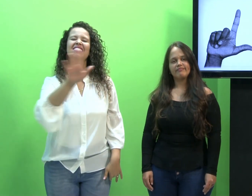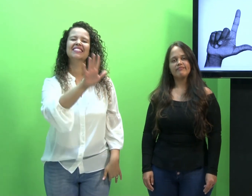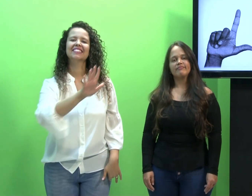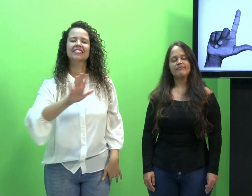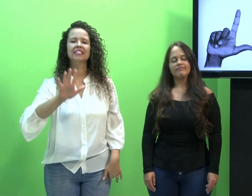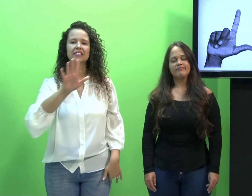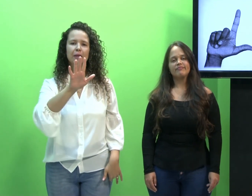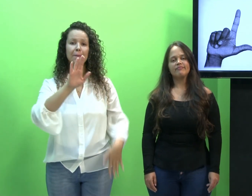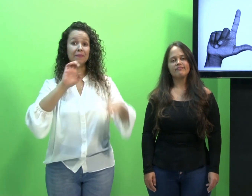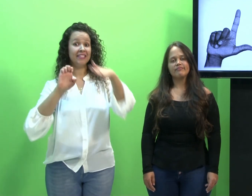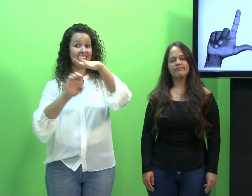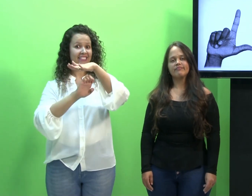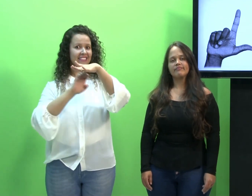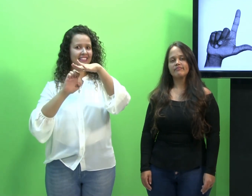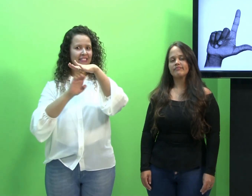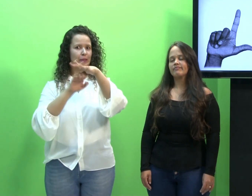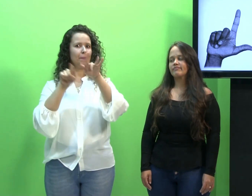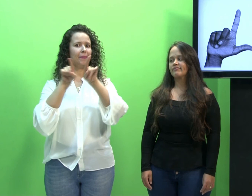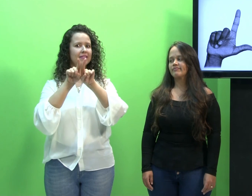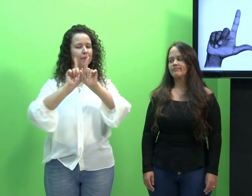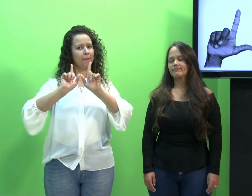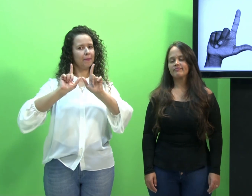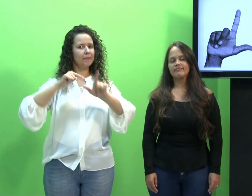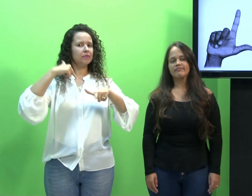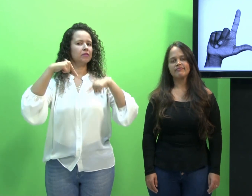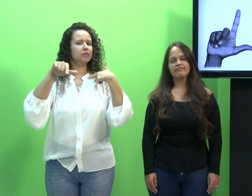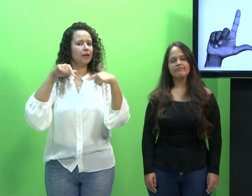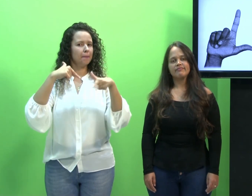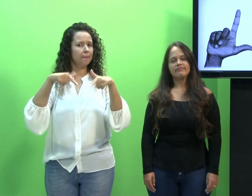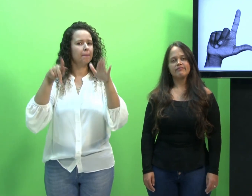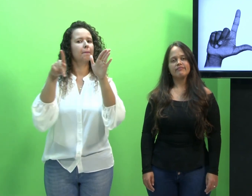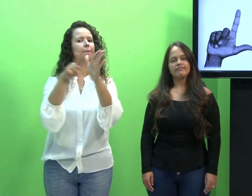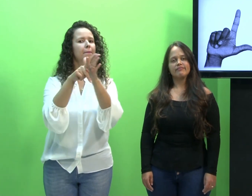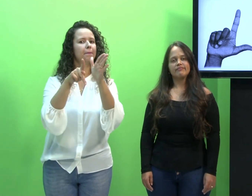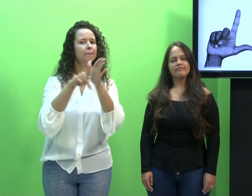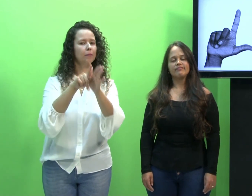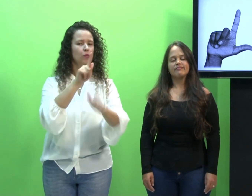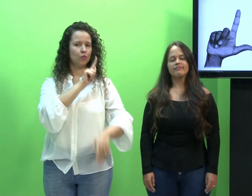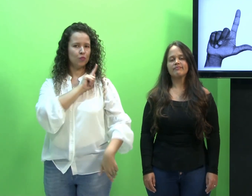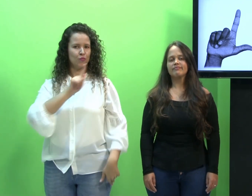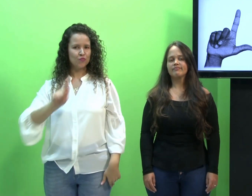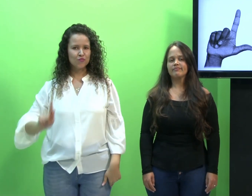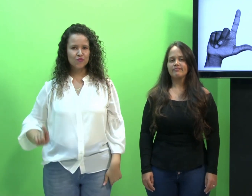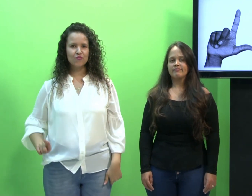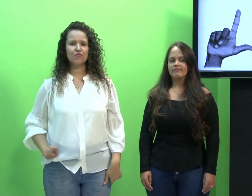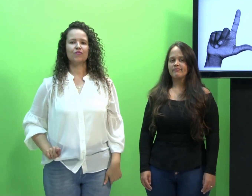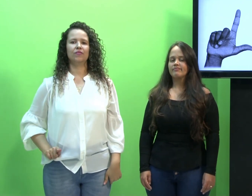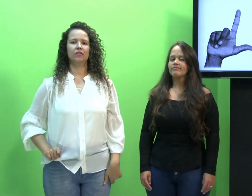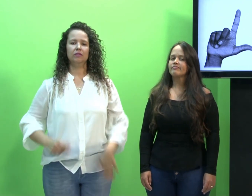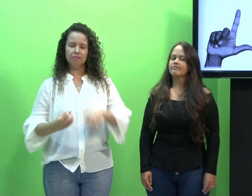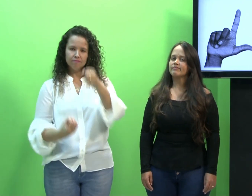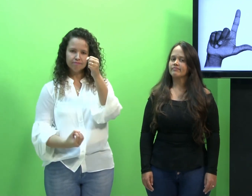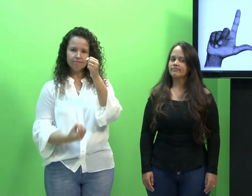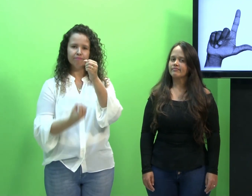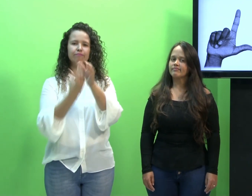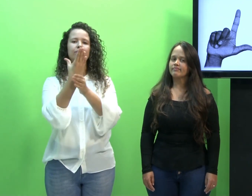e empresas concessionárias de serviços públicos, formas institucionalizadas